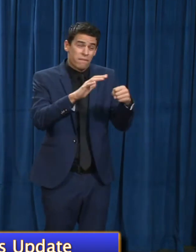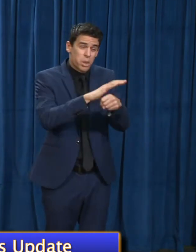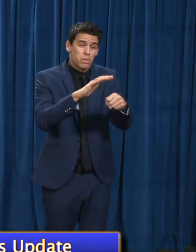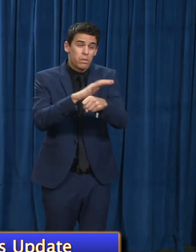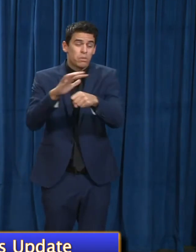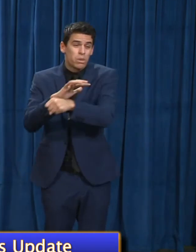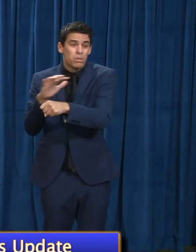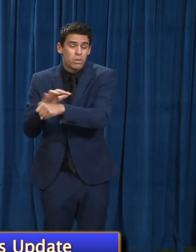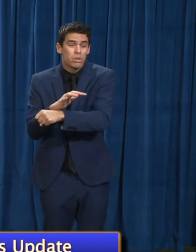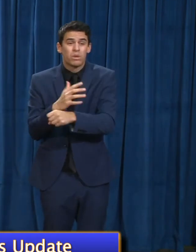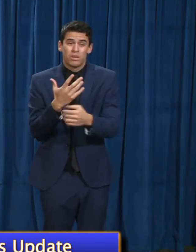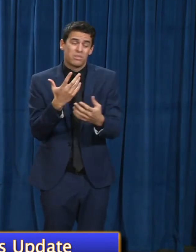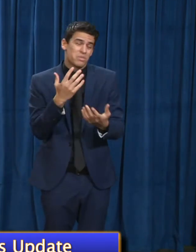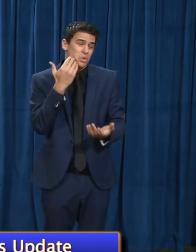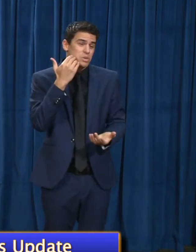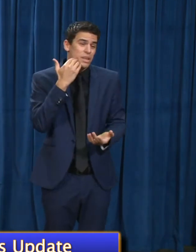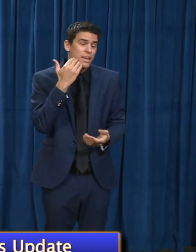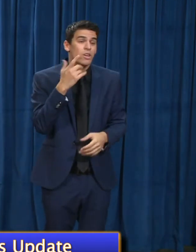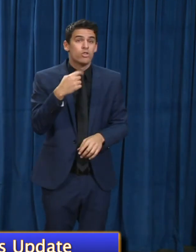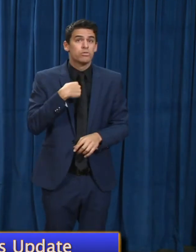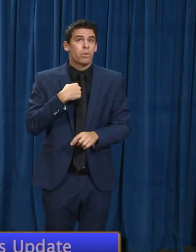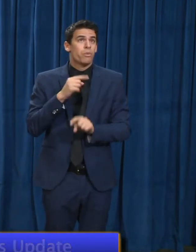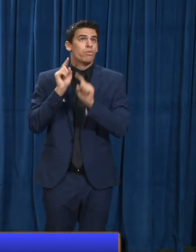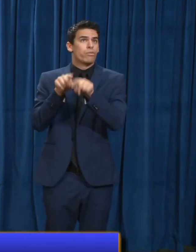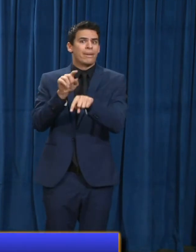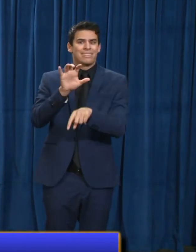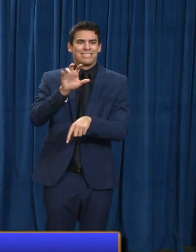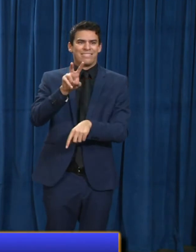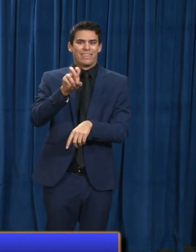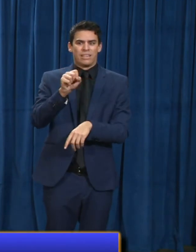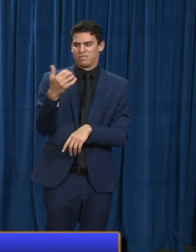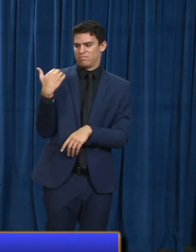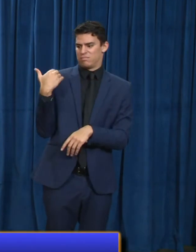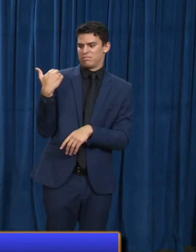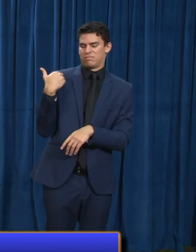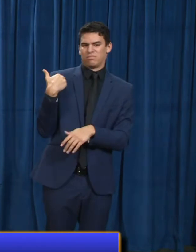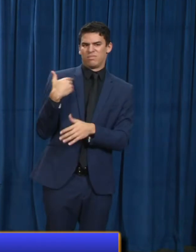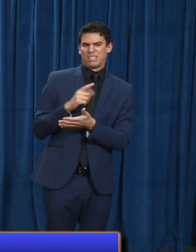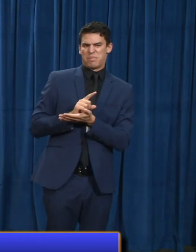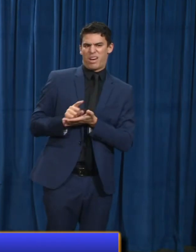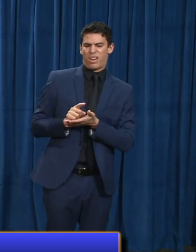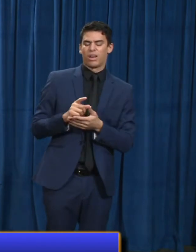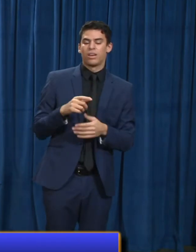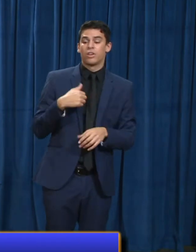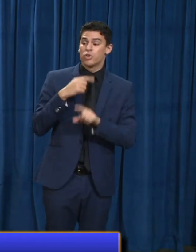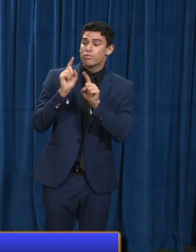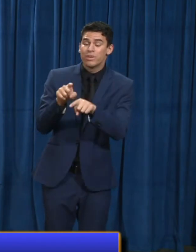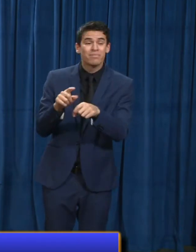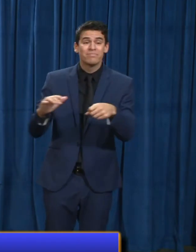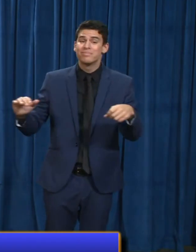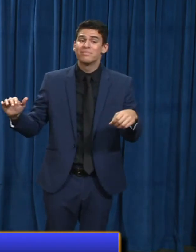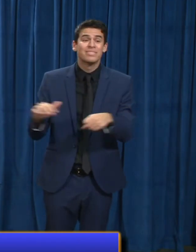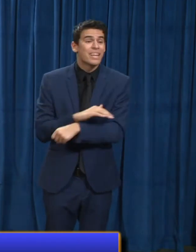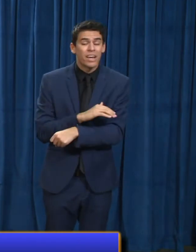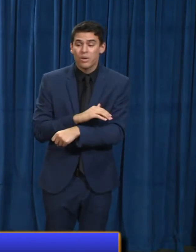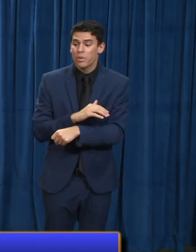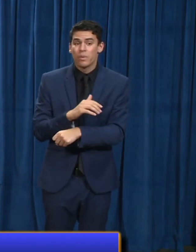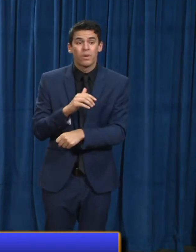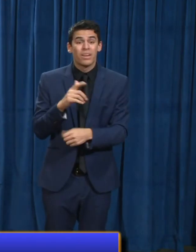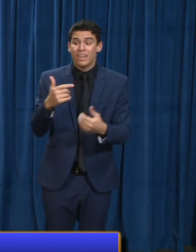Yo visité CVS este fin de semana y estaban llenos y no habían suficientes